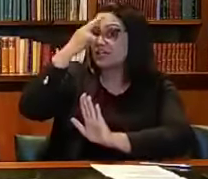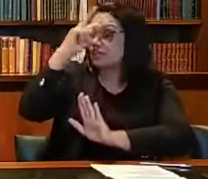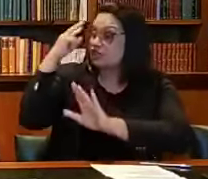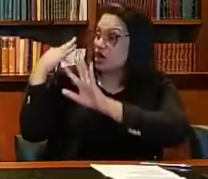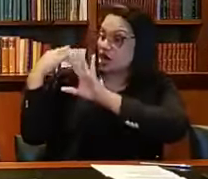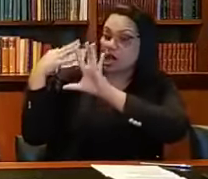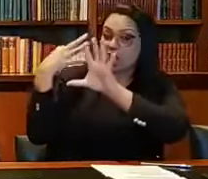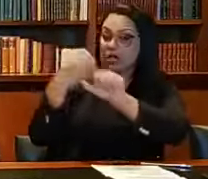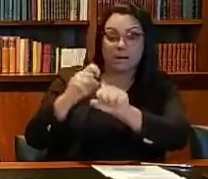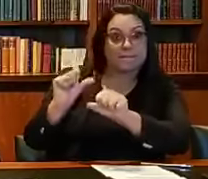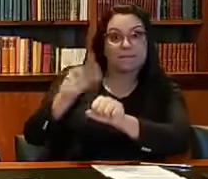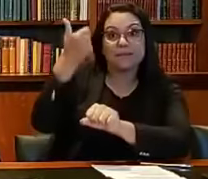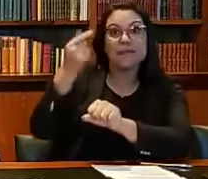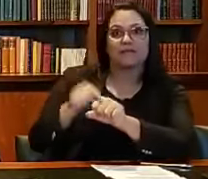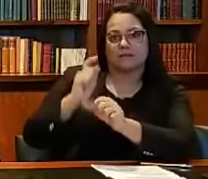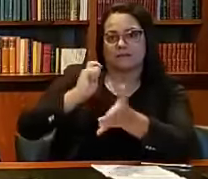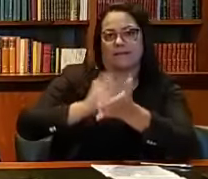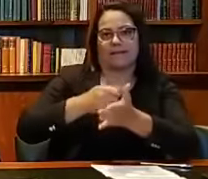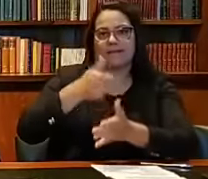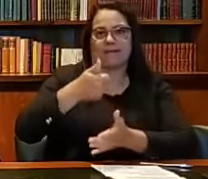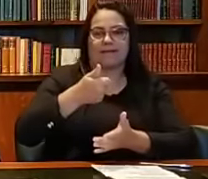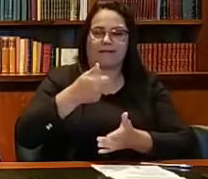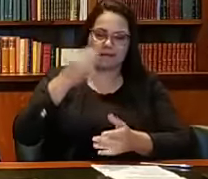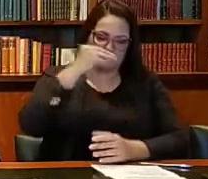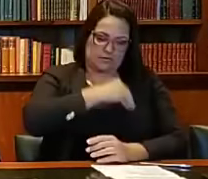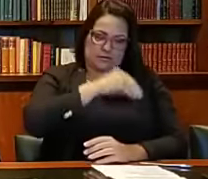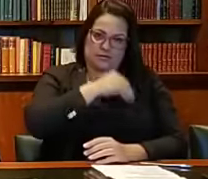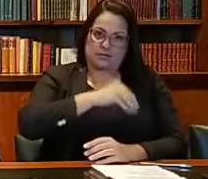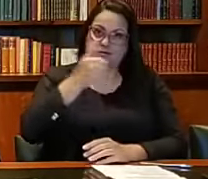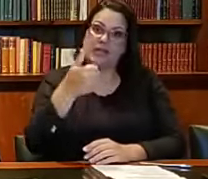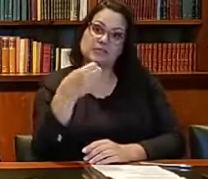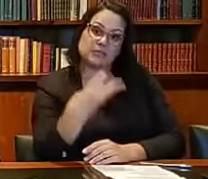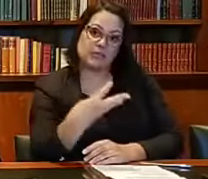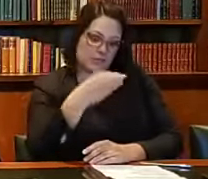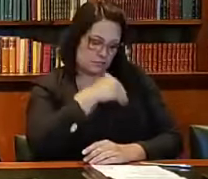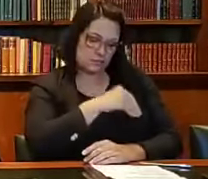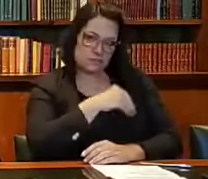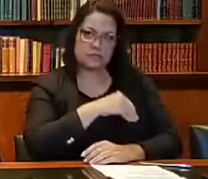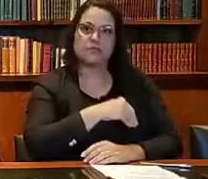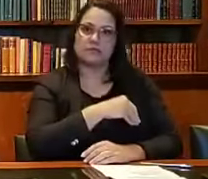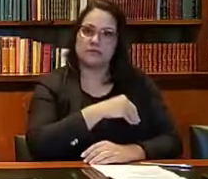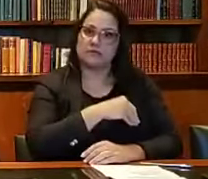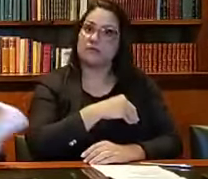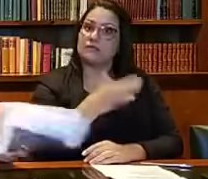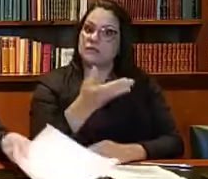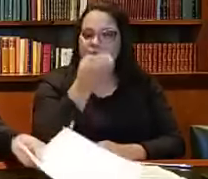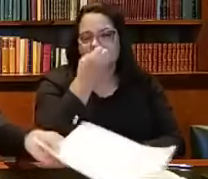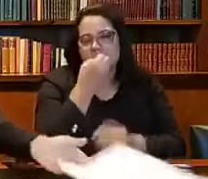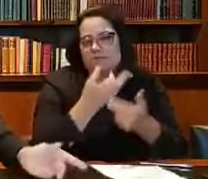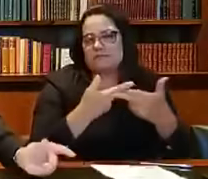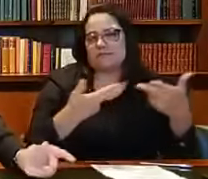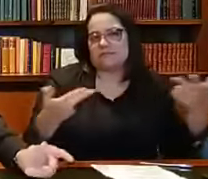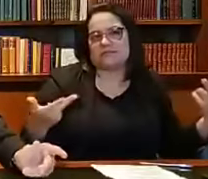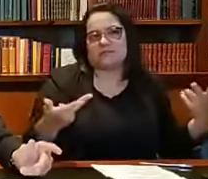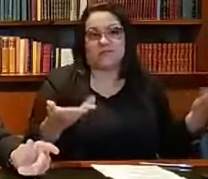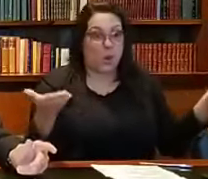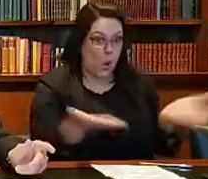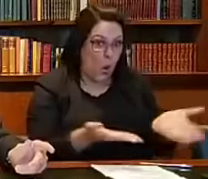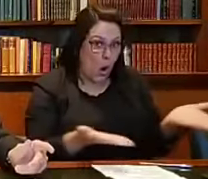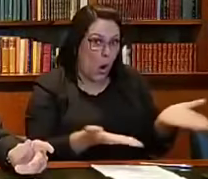Família, pagar o 13º salário do Bolsa Família. E a boa notícia da tarde e noite de